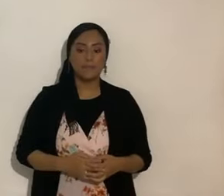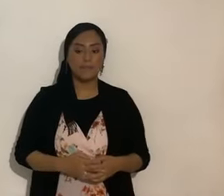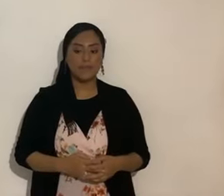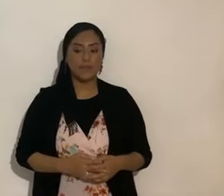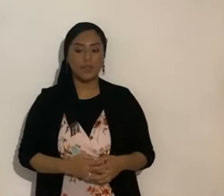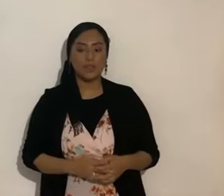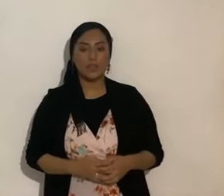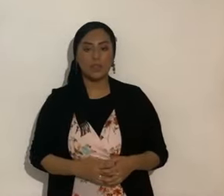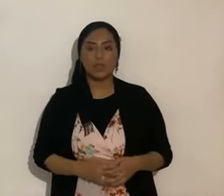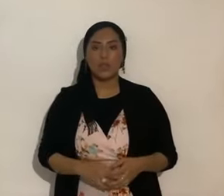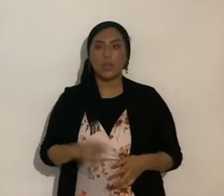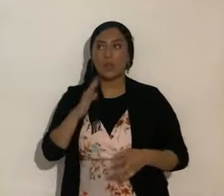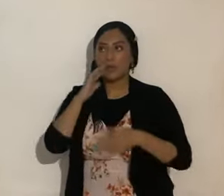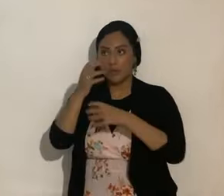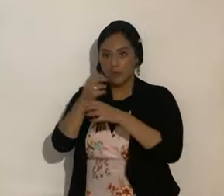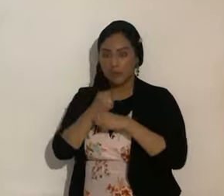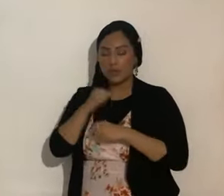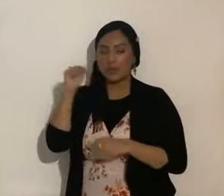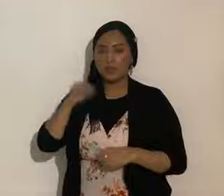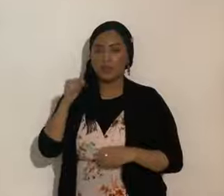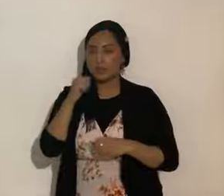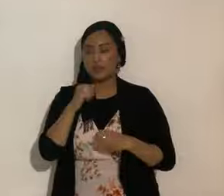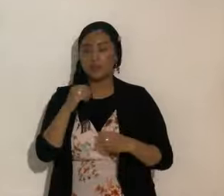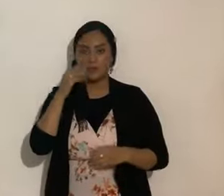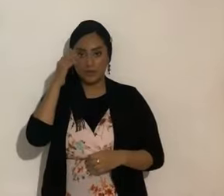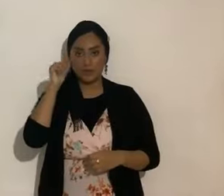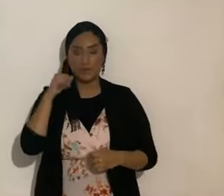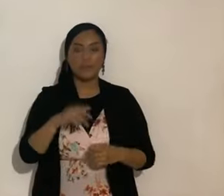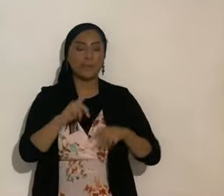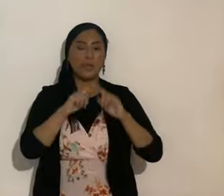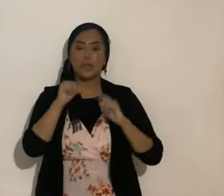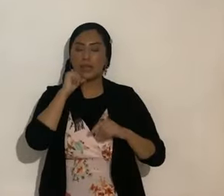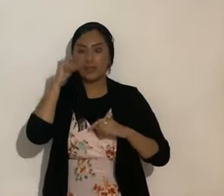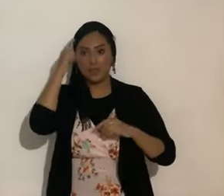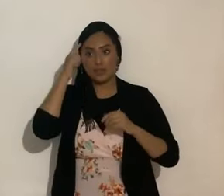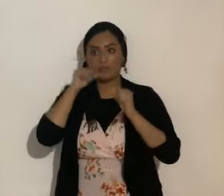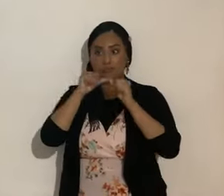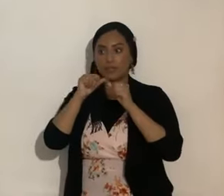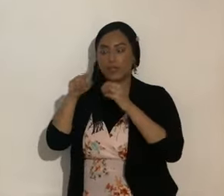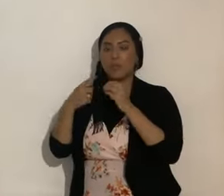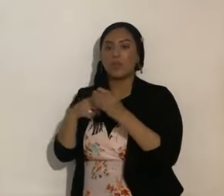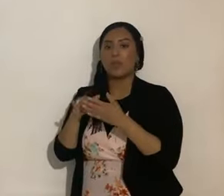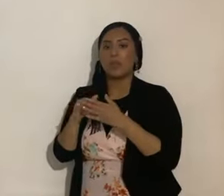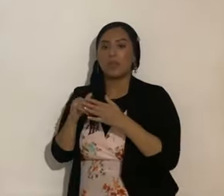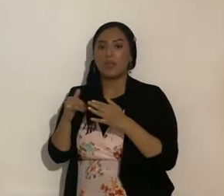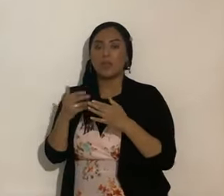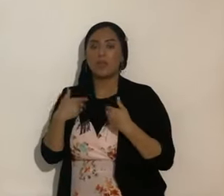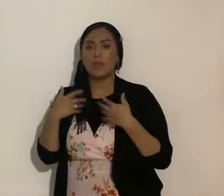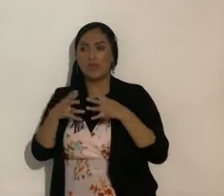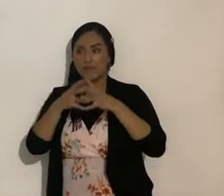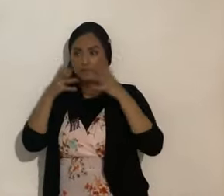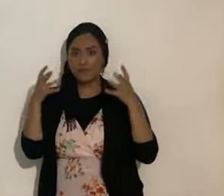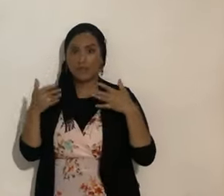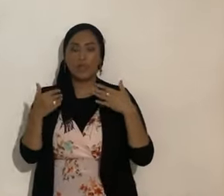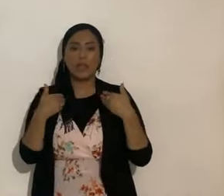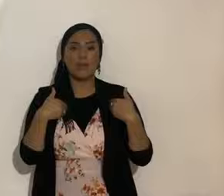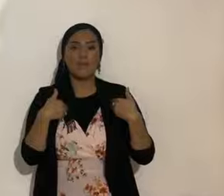se va a recibir recompensa, claro que sí. Pero no pensar en ello. Bastante tenemos,